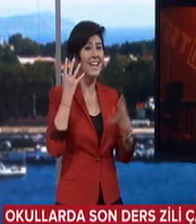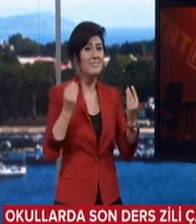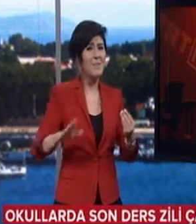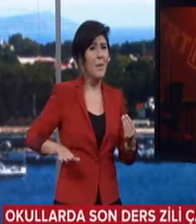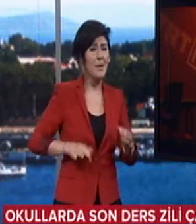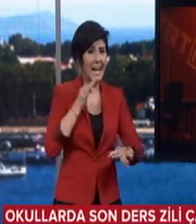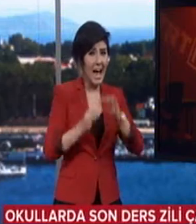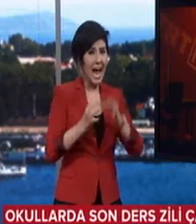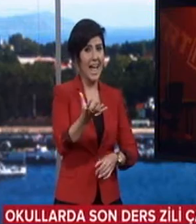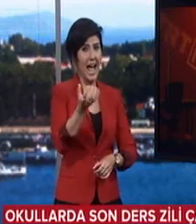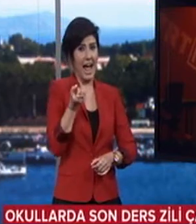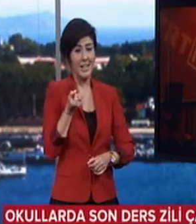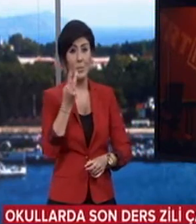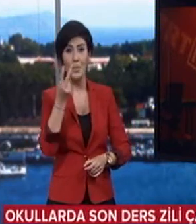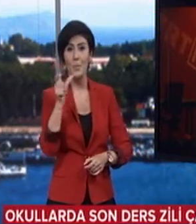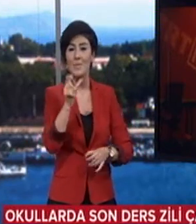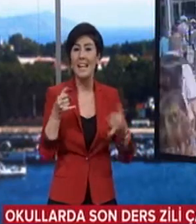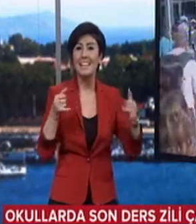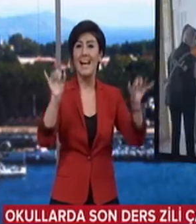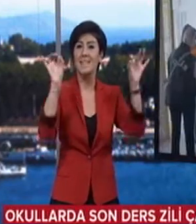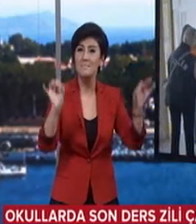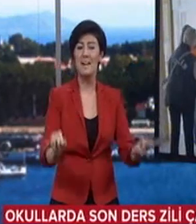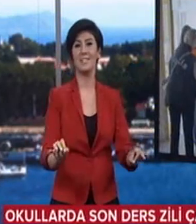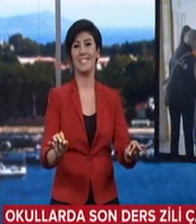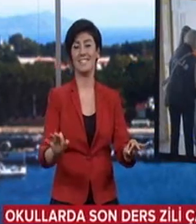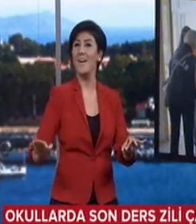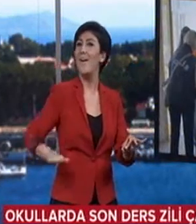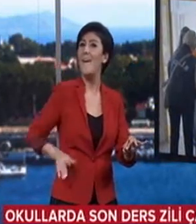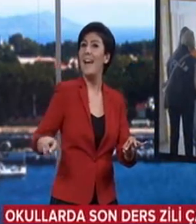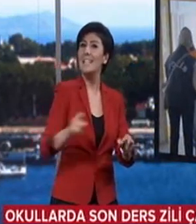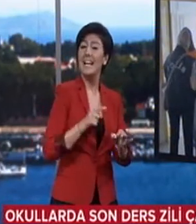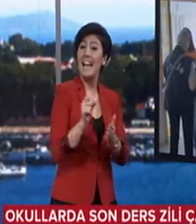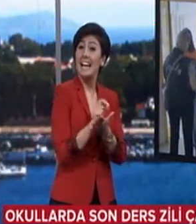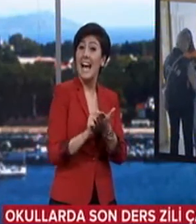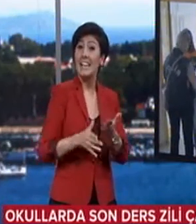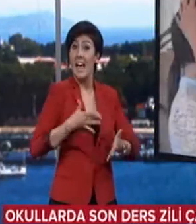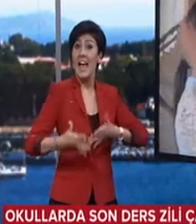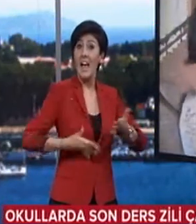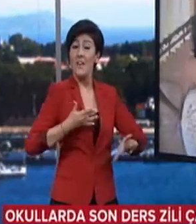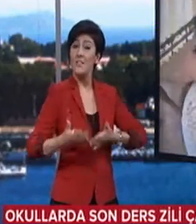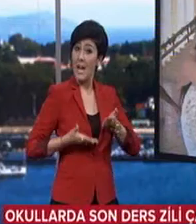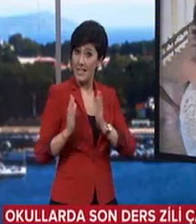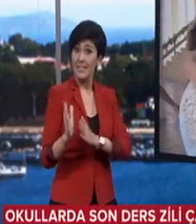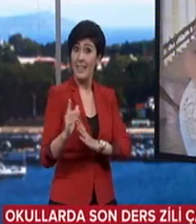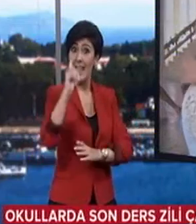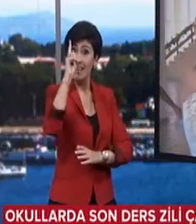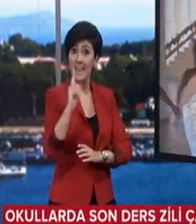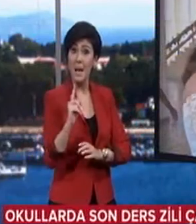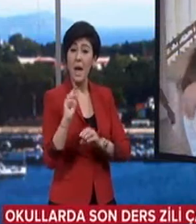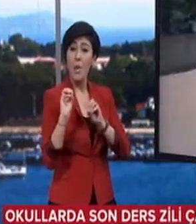çaldı. Öğrenciler karnelerini aldı, 3 aylık tatil başladı. Öğrencilerin kayıt heyecanı ise sürüyor.